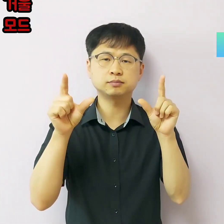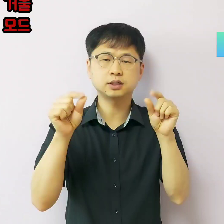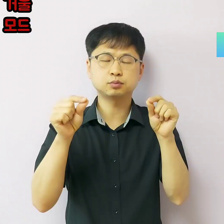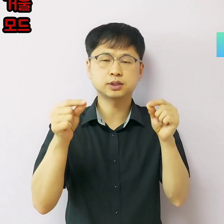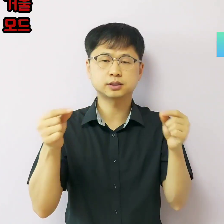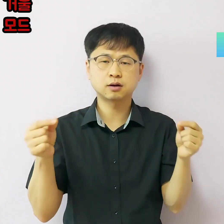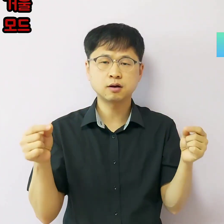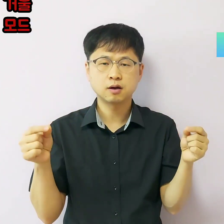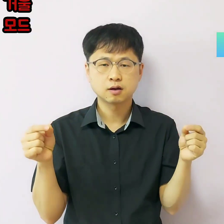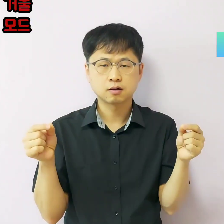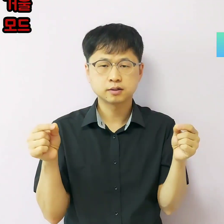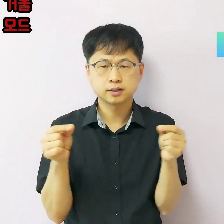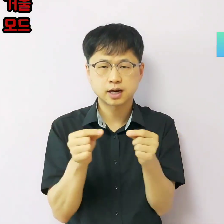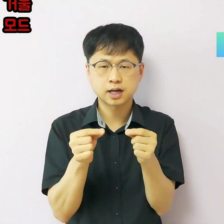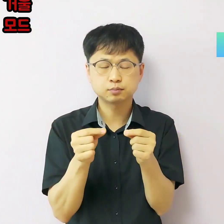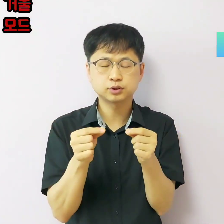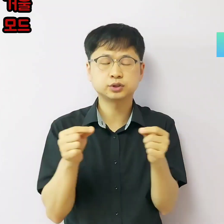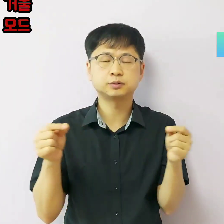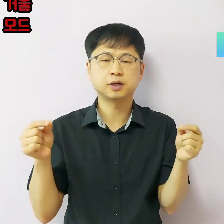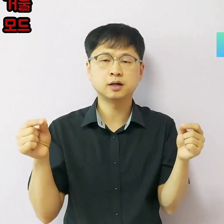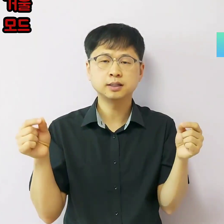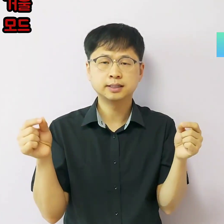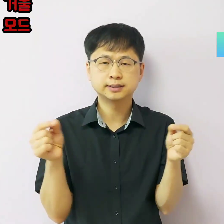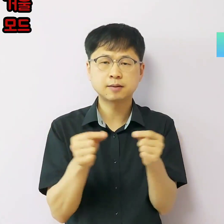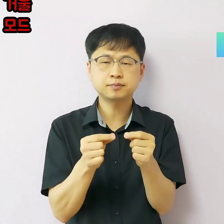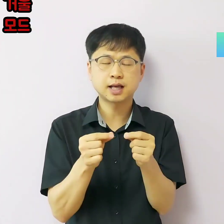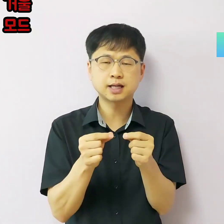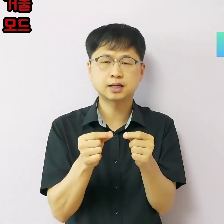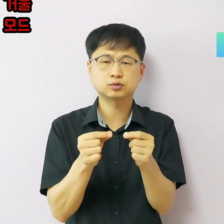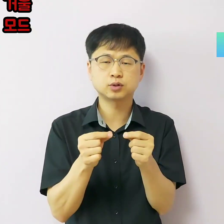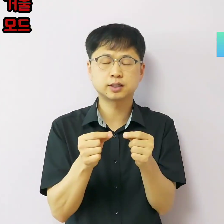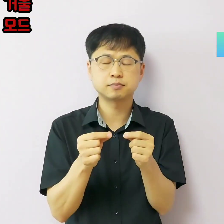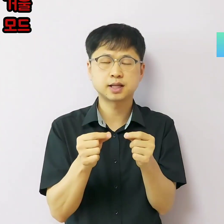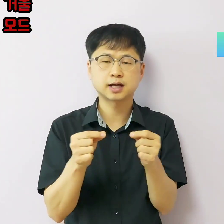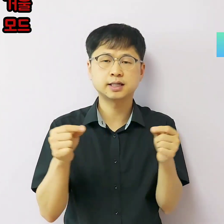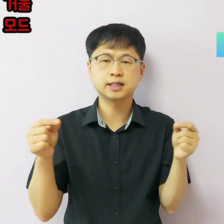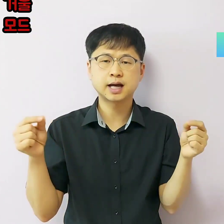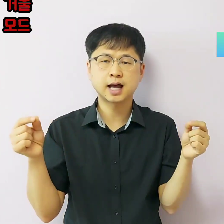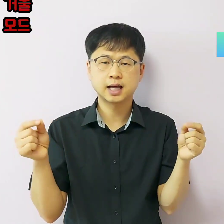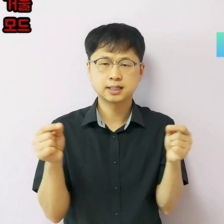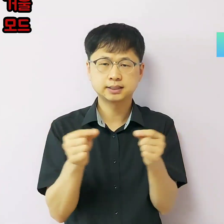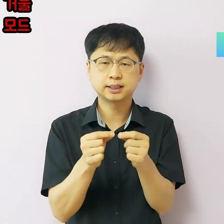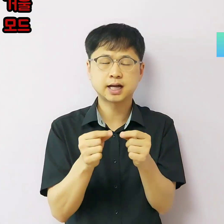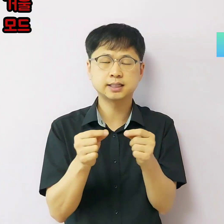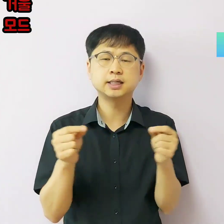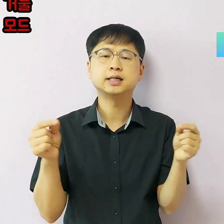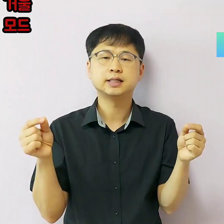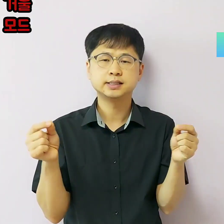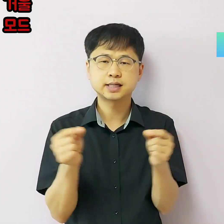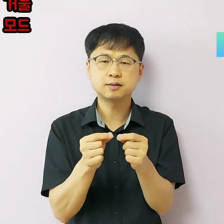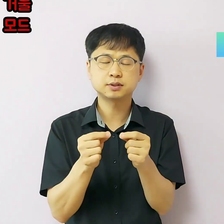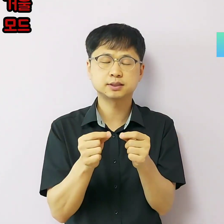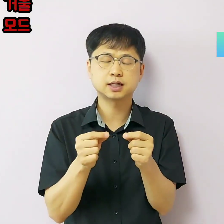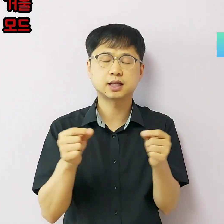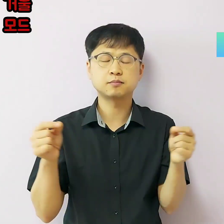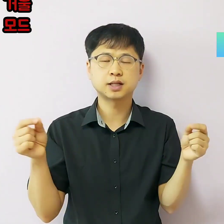엄지검지를 붙여서 거리를 가까이 붙여주시면 짧다라는 수어가 됩니다. 길이가, 시간이 짧은 것을